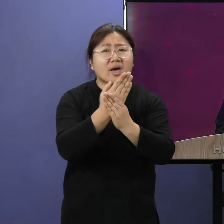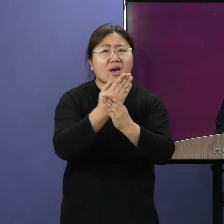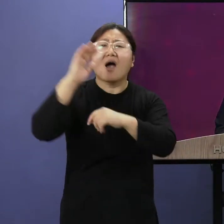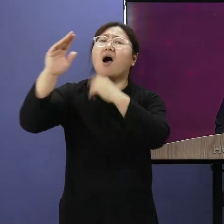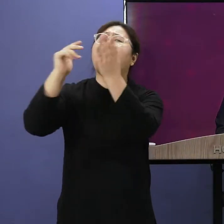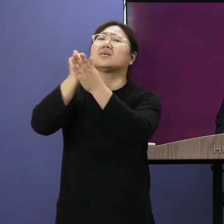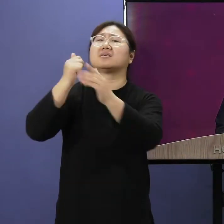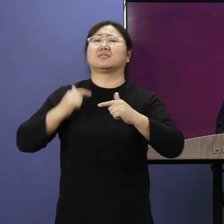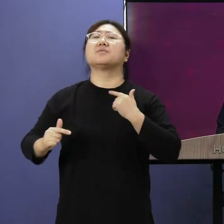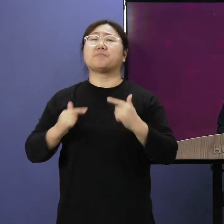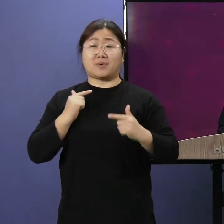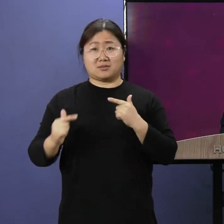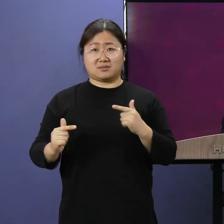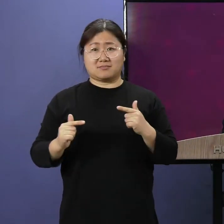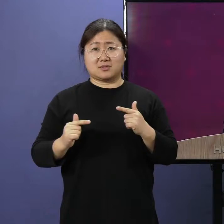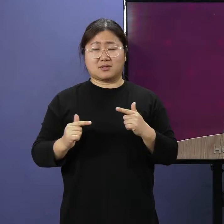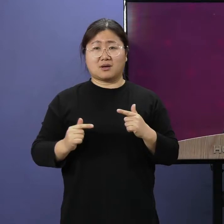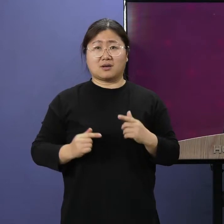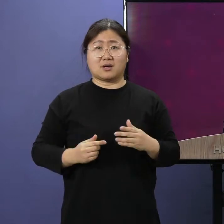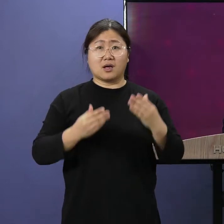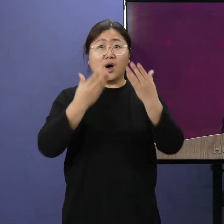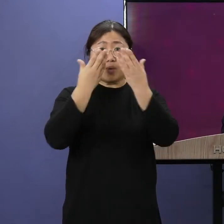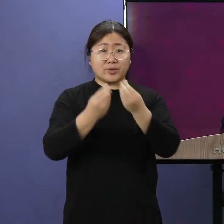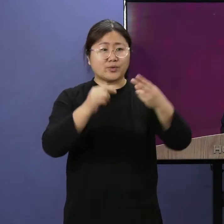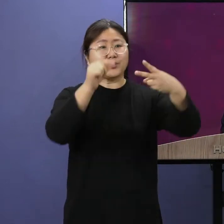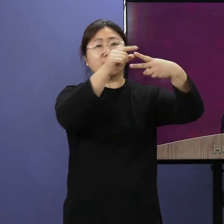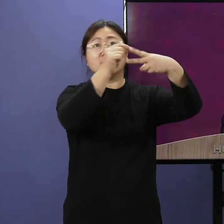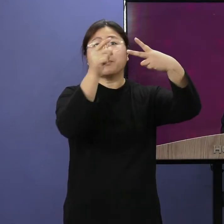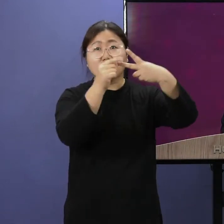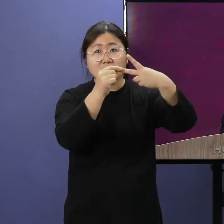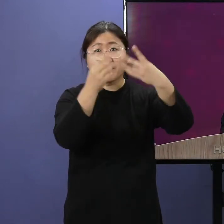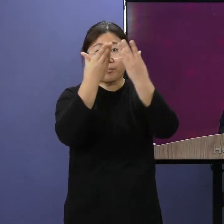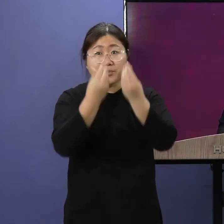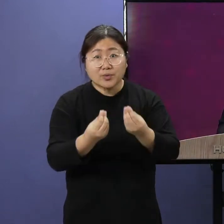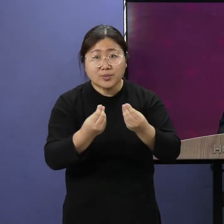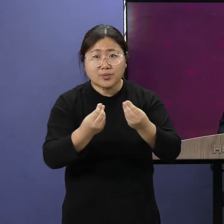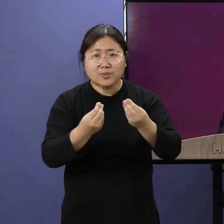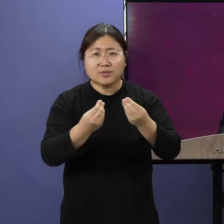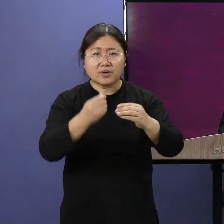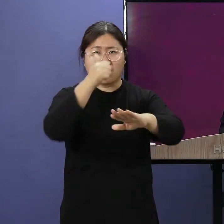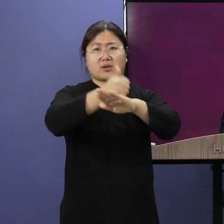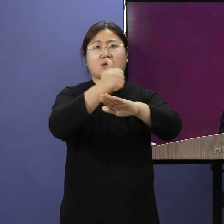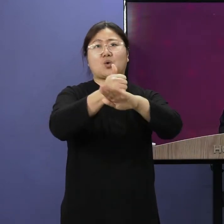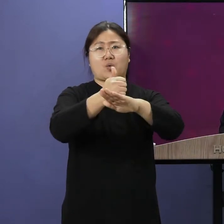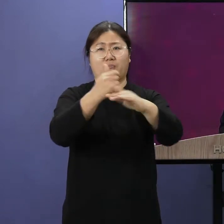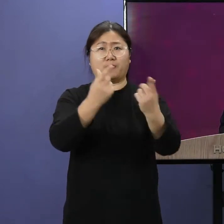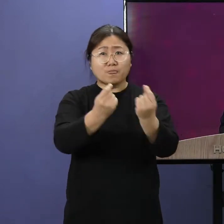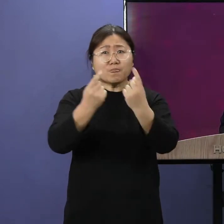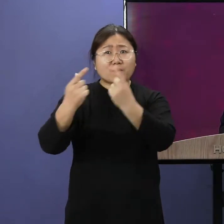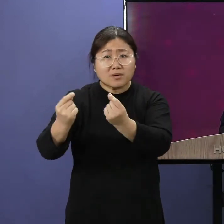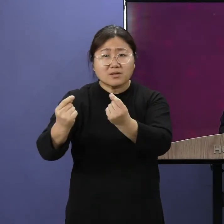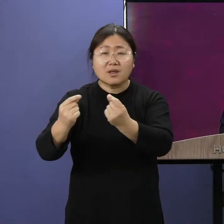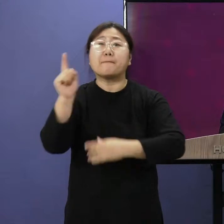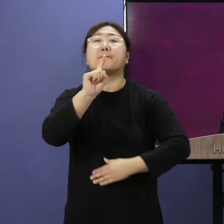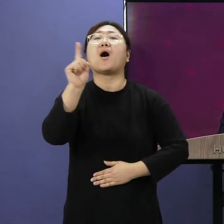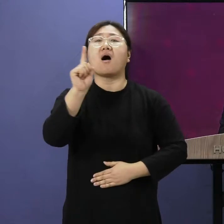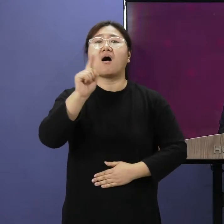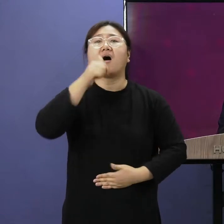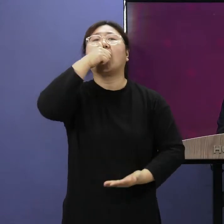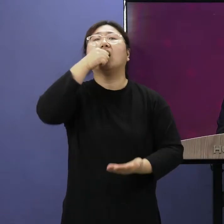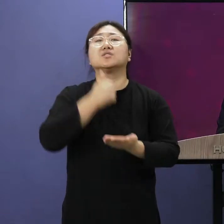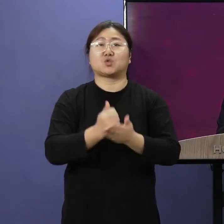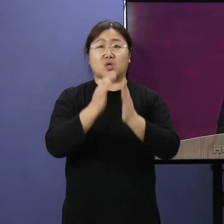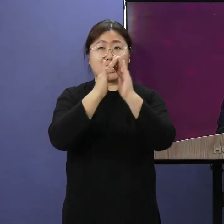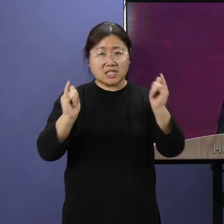두 비유의 결론은 같습니다. 죄인이 회개하면 하나님이 기뻐하신다. 죄인이랑 같이 밥